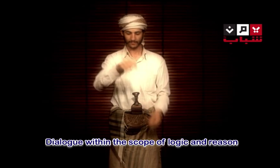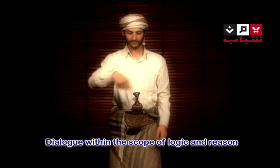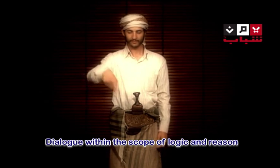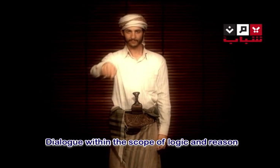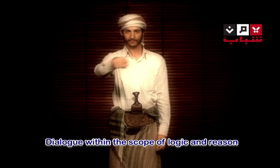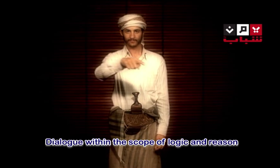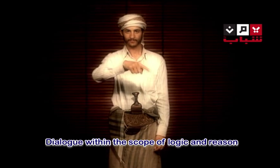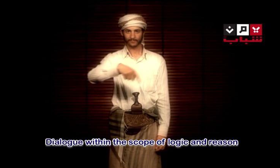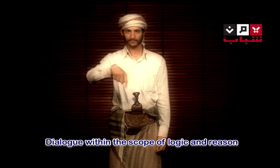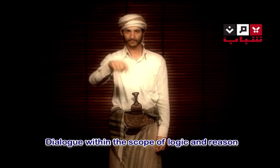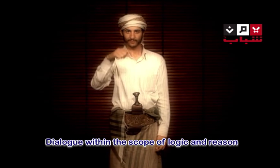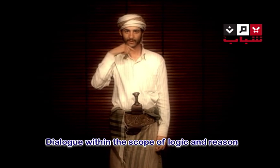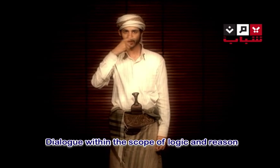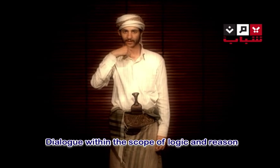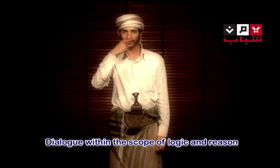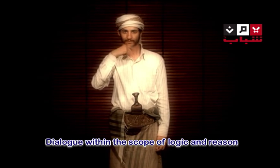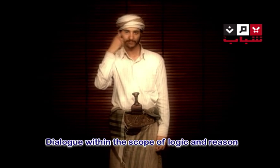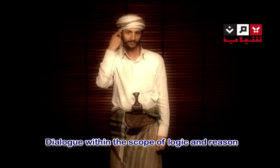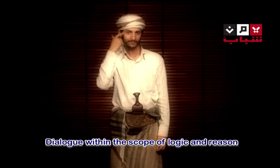الحوار في نطاق دائرة المنطق والعقل،